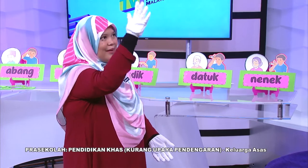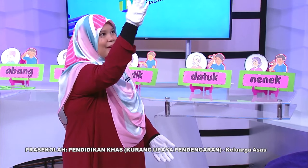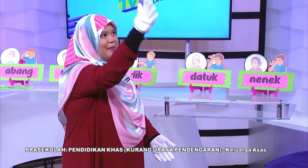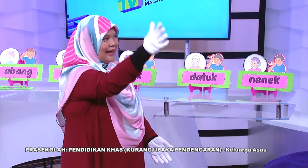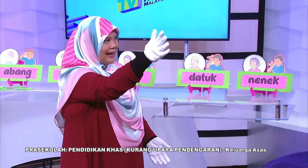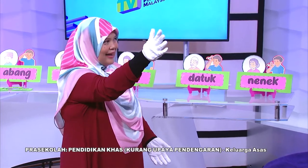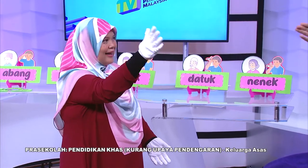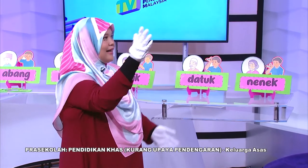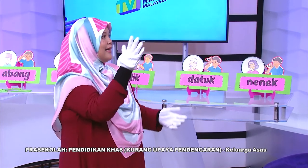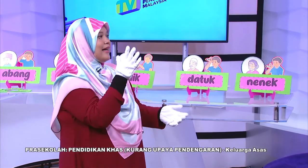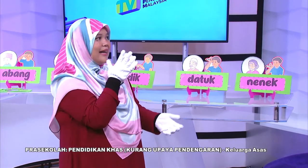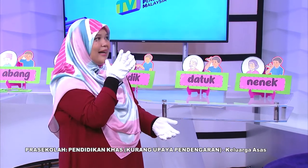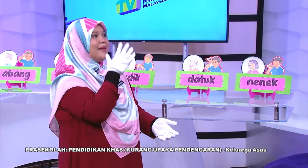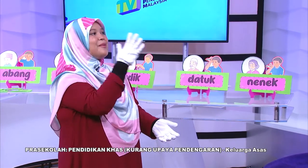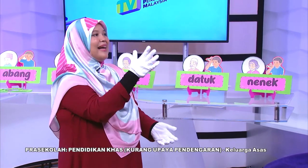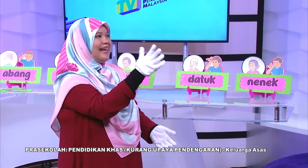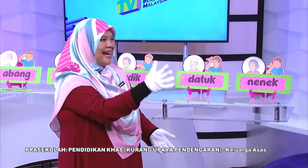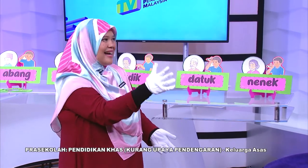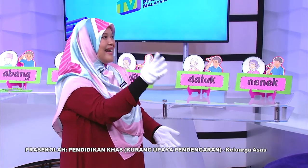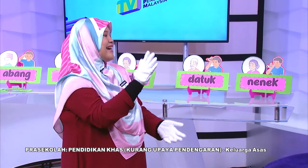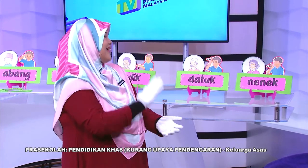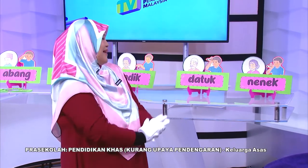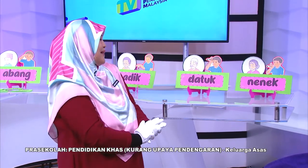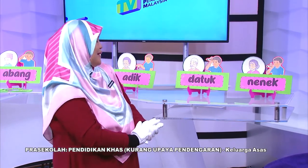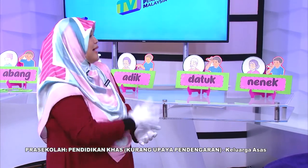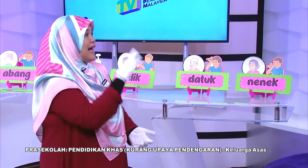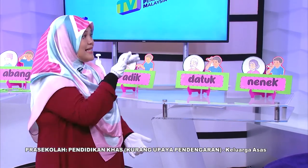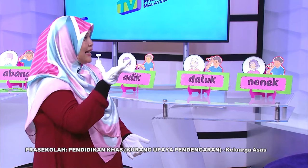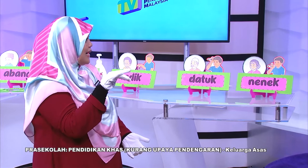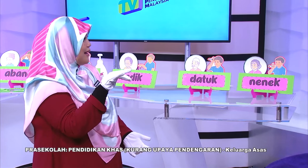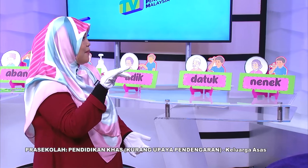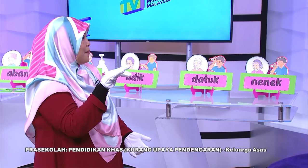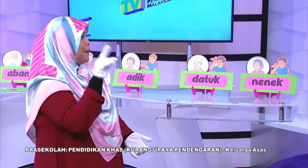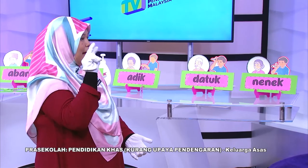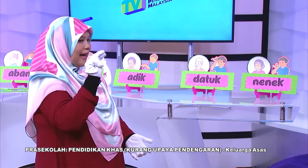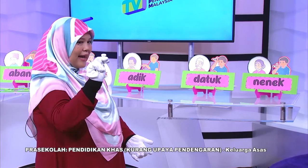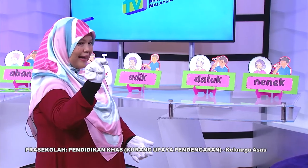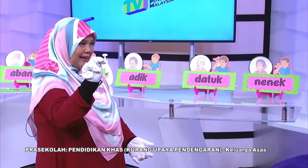dua kali Duri oke oke ini BNN